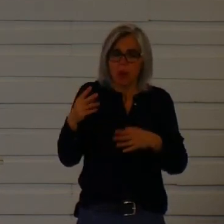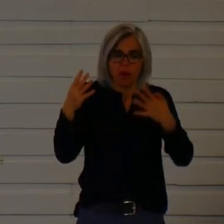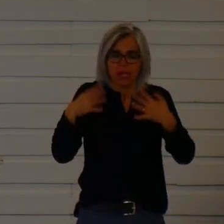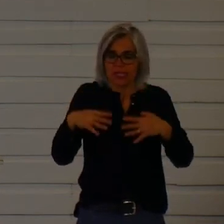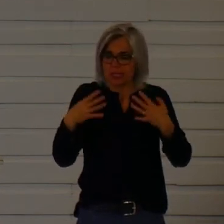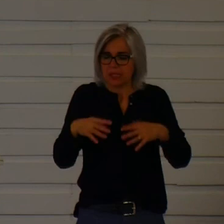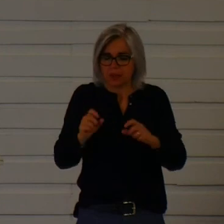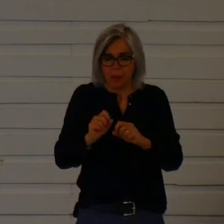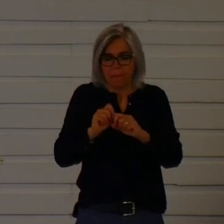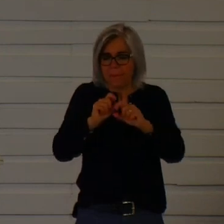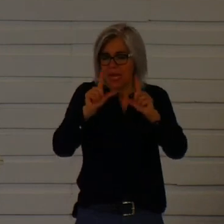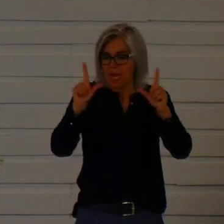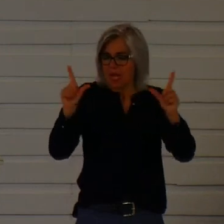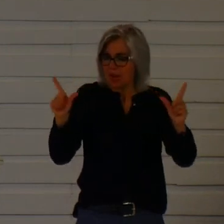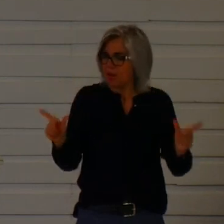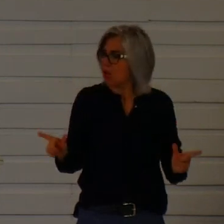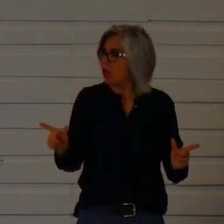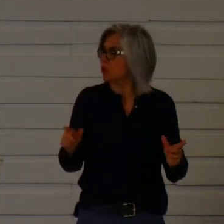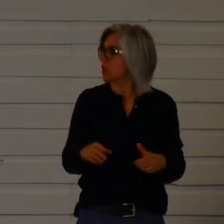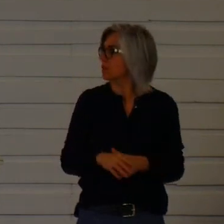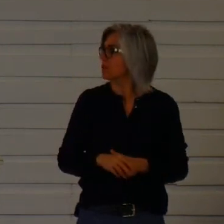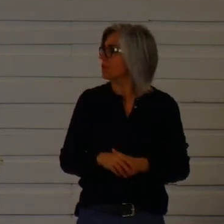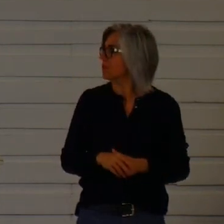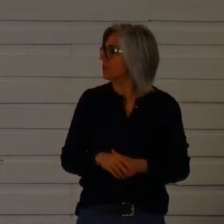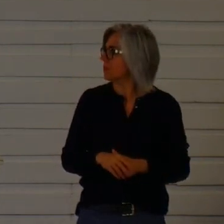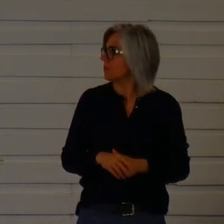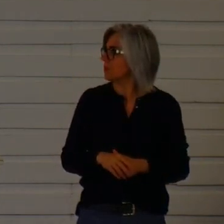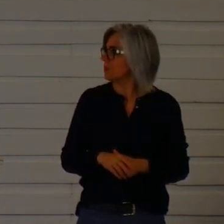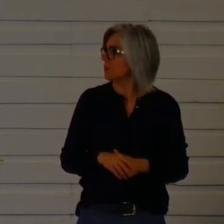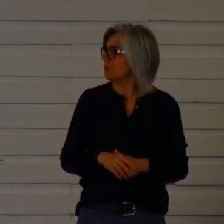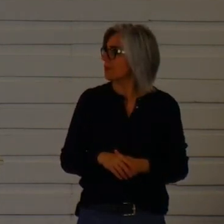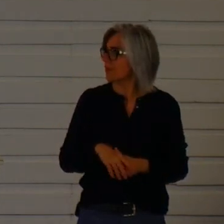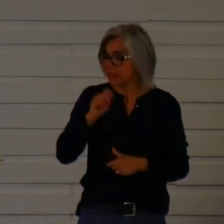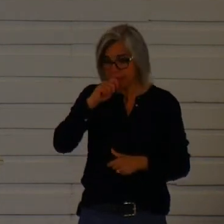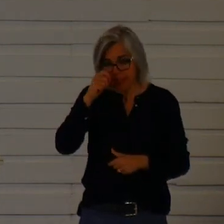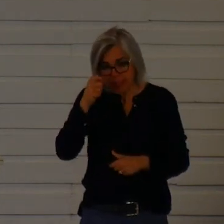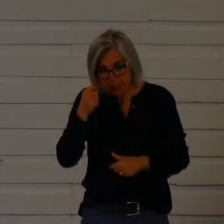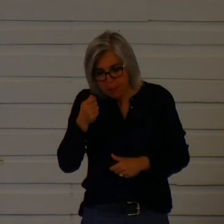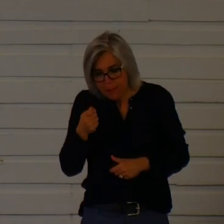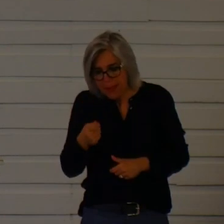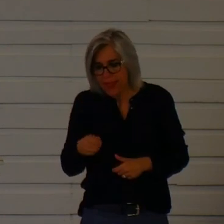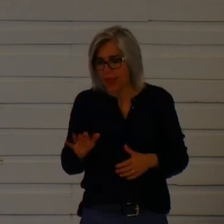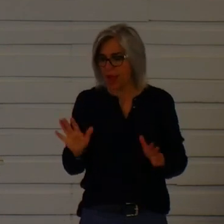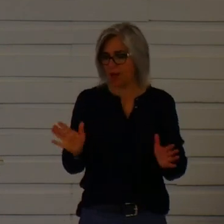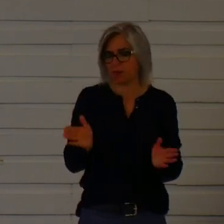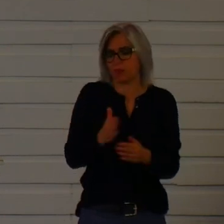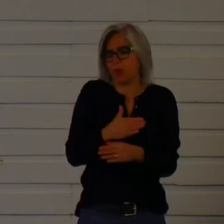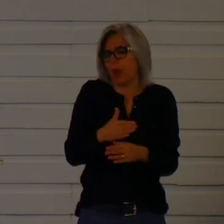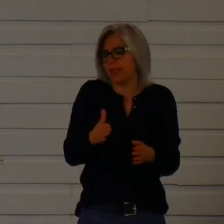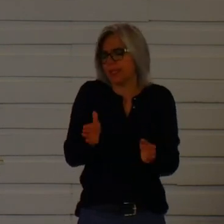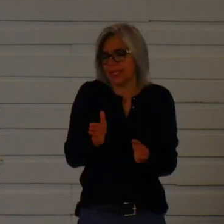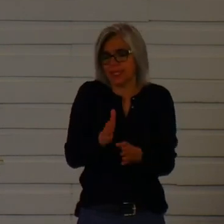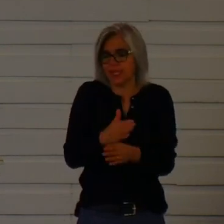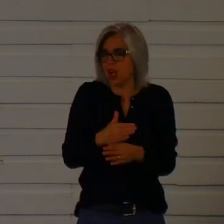di loro con la maglietta, organizzatissimi, qualcosa di incredibile, e rispettavano il ruolo che avevano e il compito che avevano per l'opera del